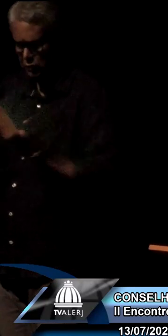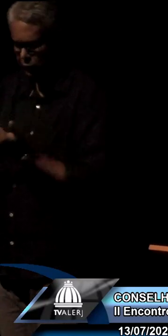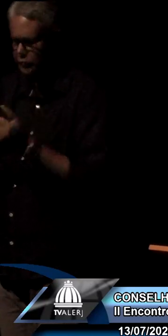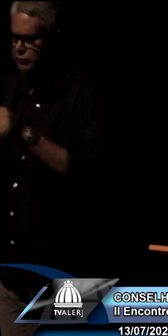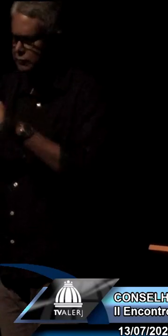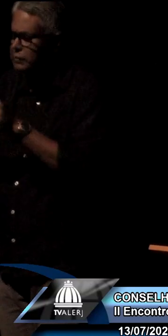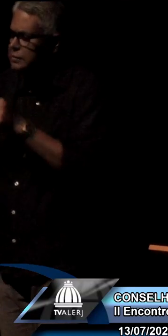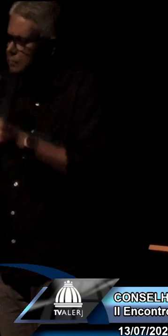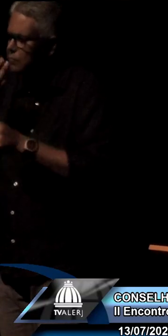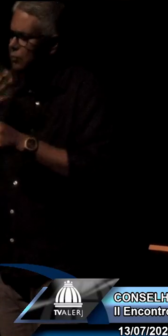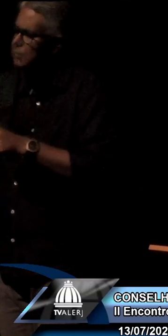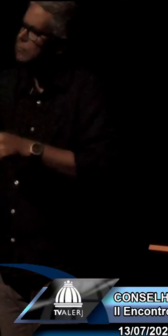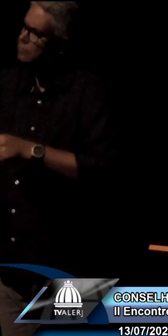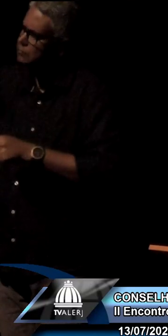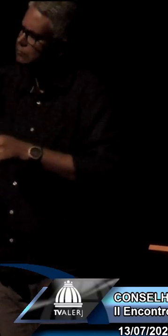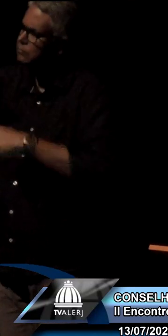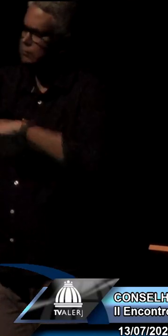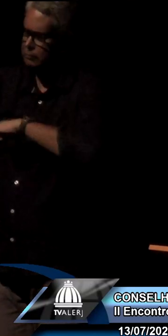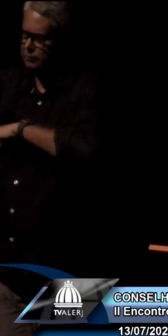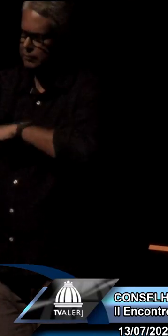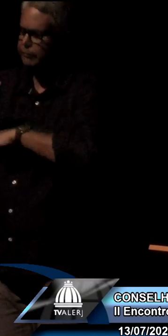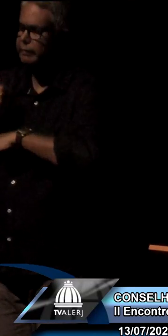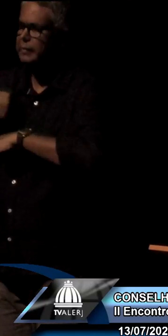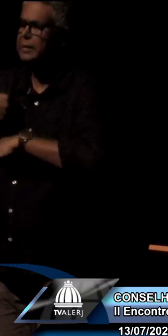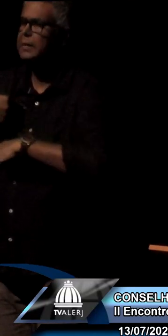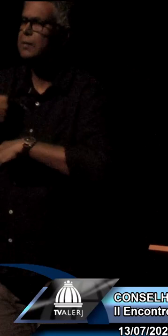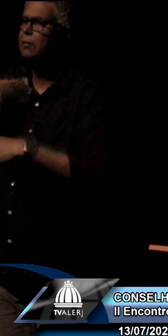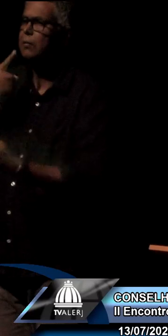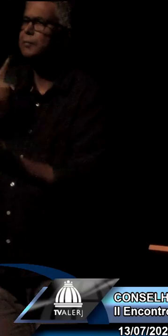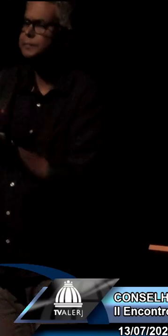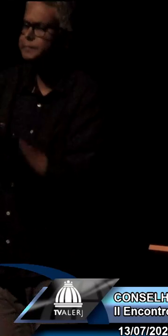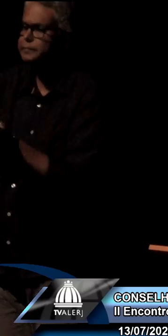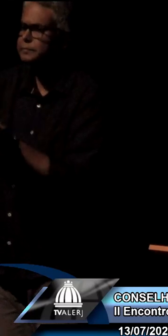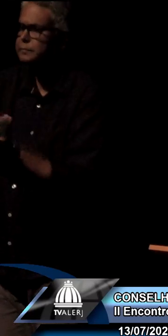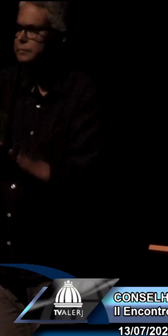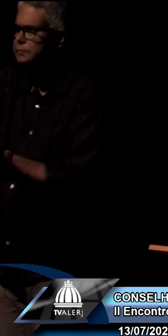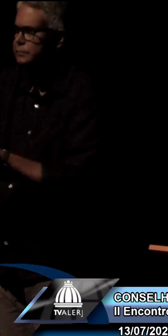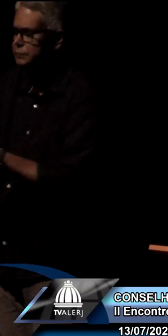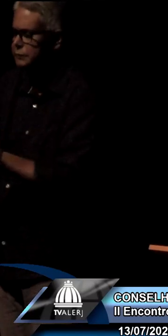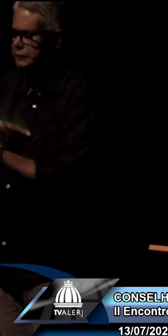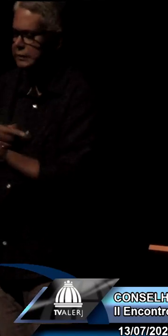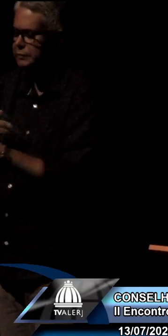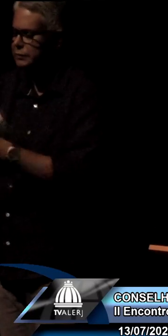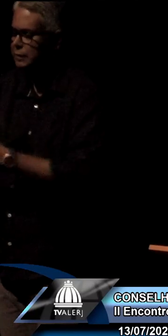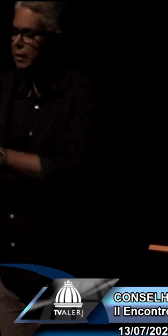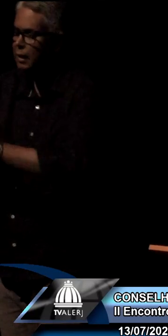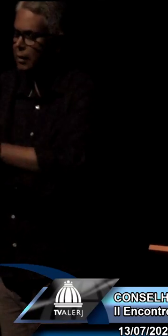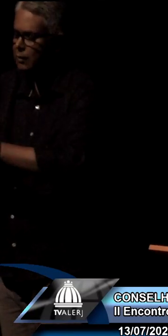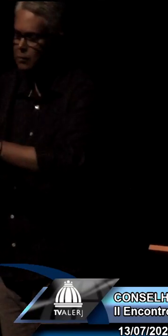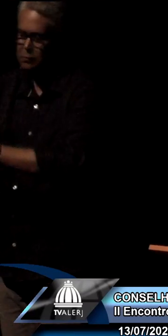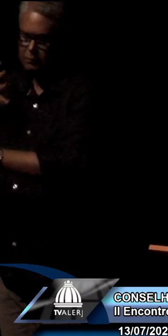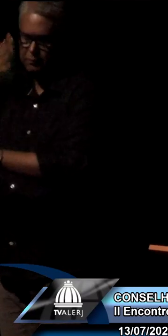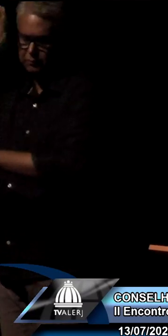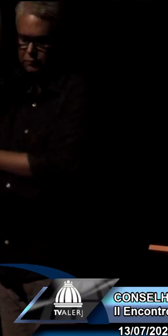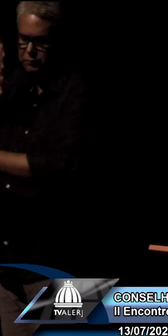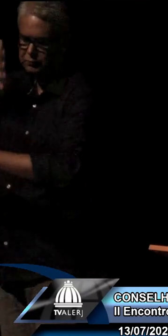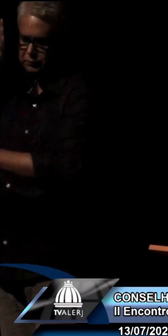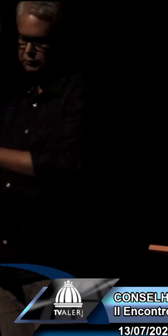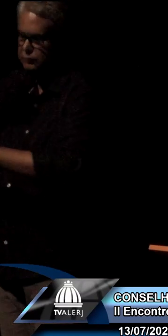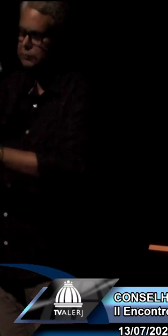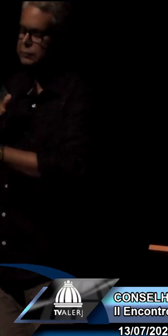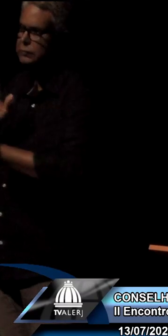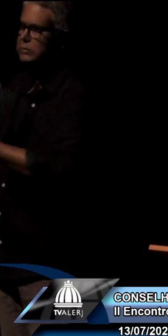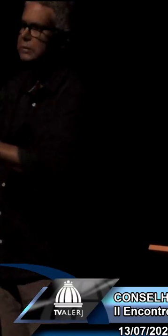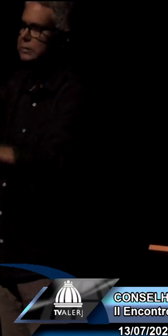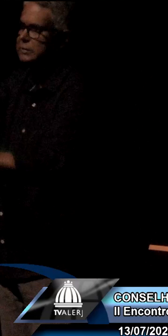fazer o melhor possível o que que eu vou combinar com vocês aqui nós temos alguns palestrantes pessoas que vêm trazer aqui informação